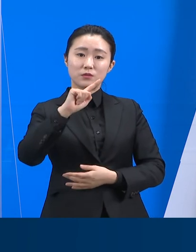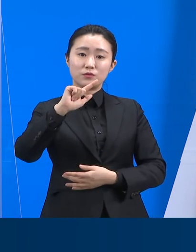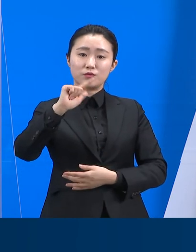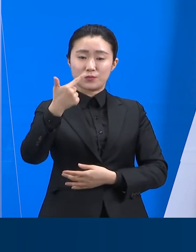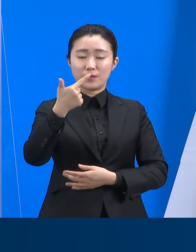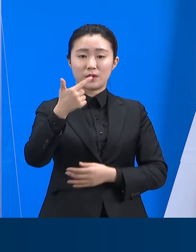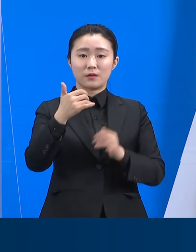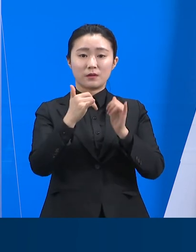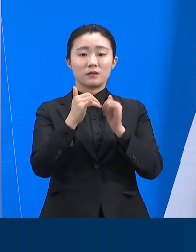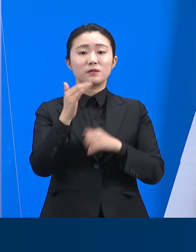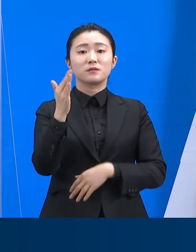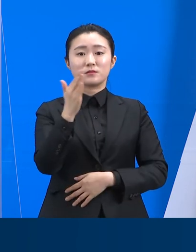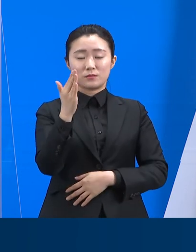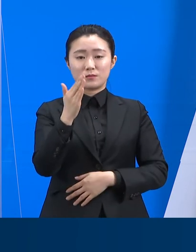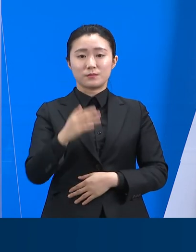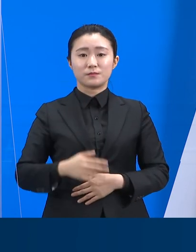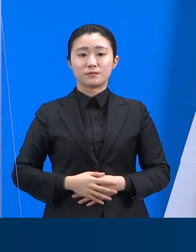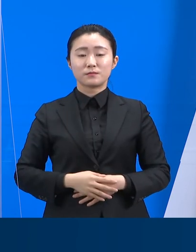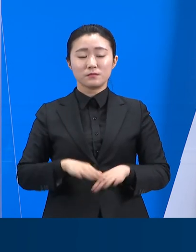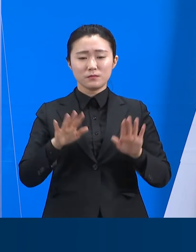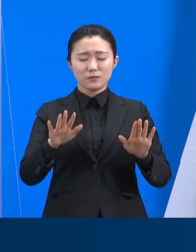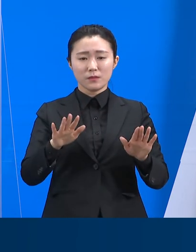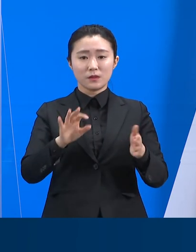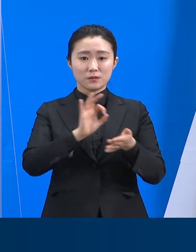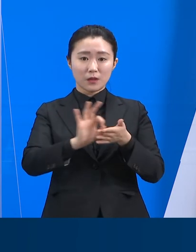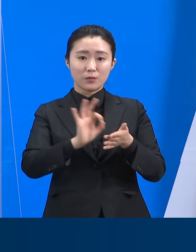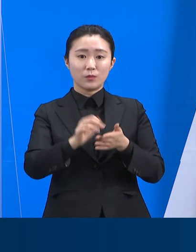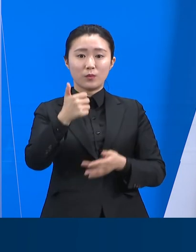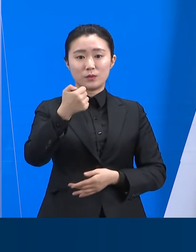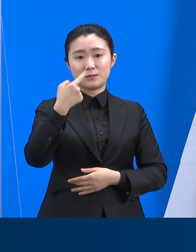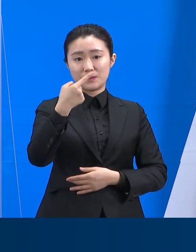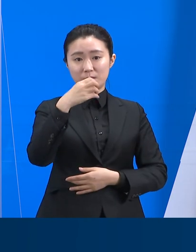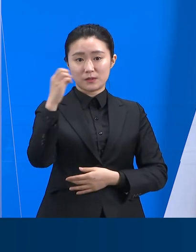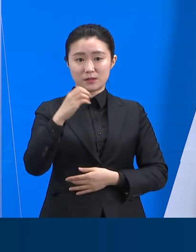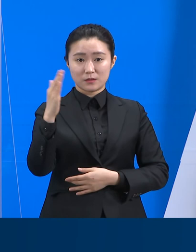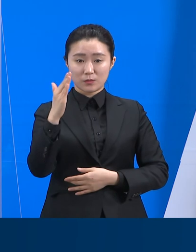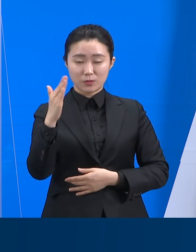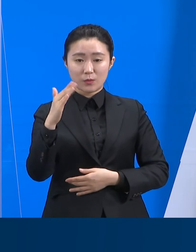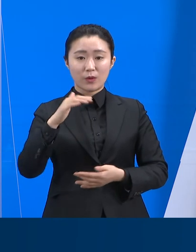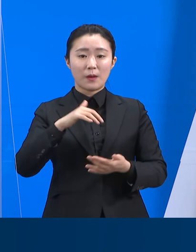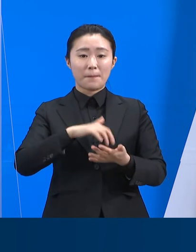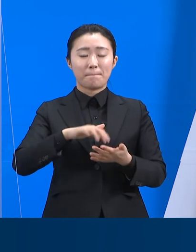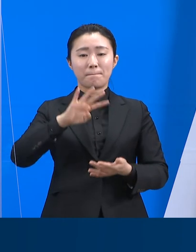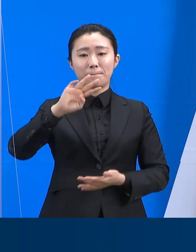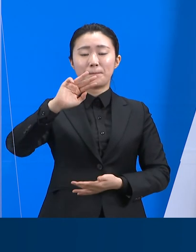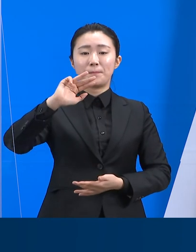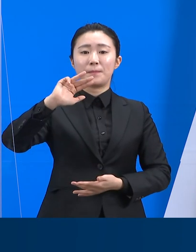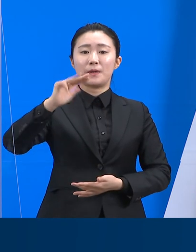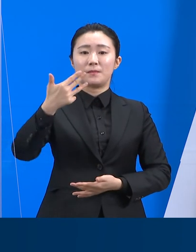가동률은 51.3%로 840개 병상을 사용하고 있습니다.